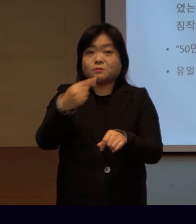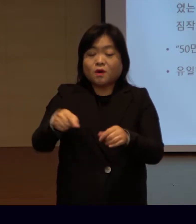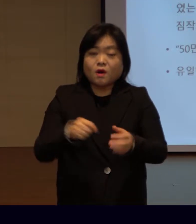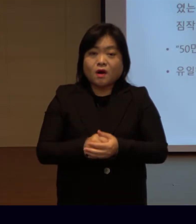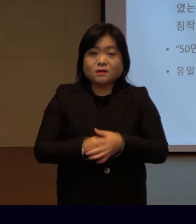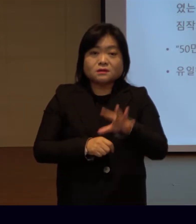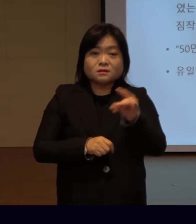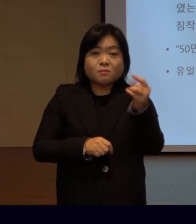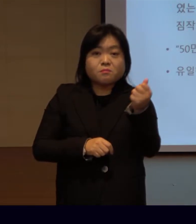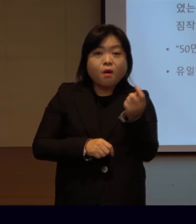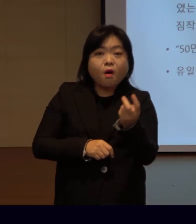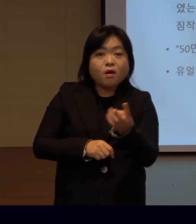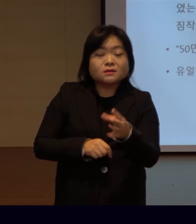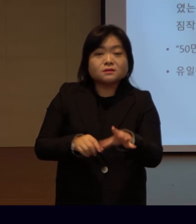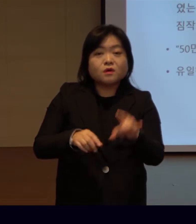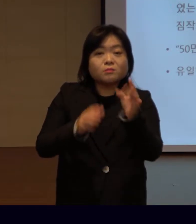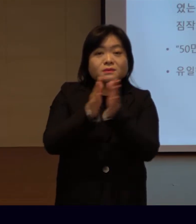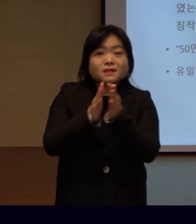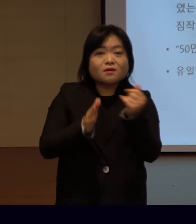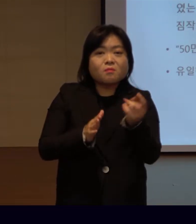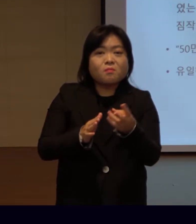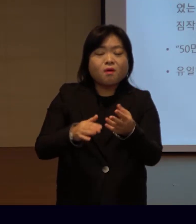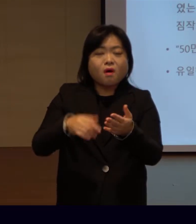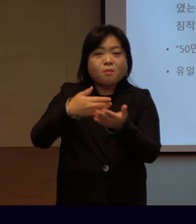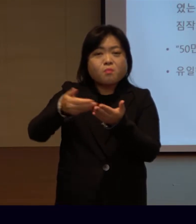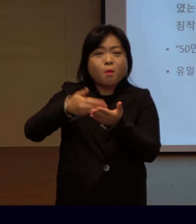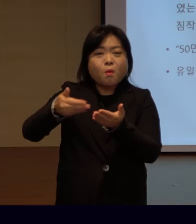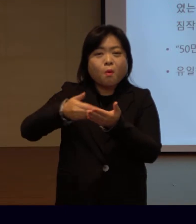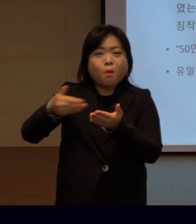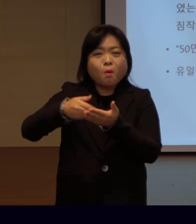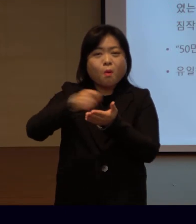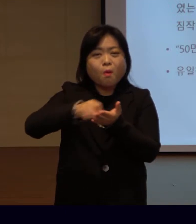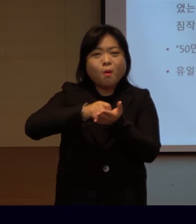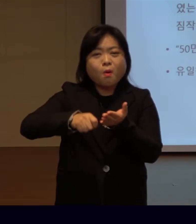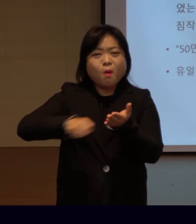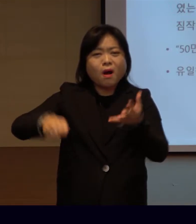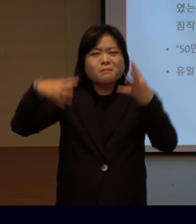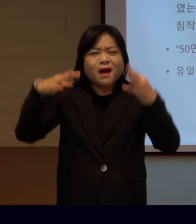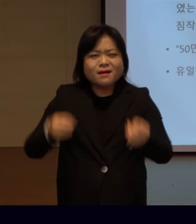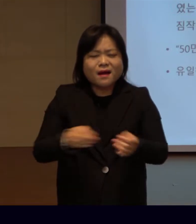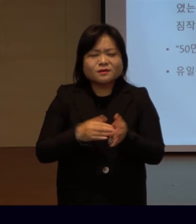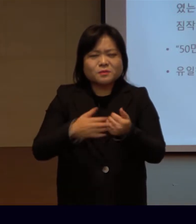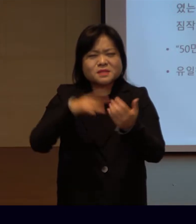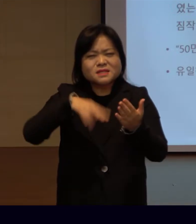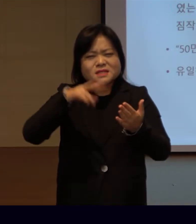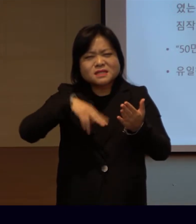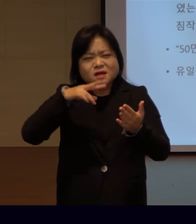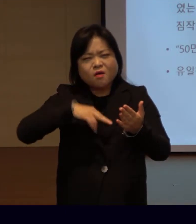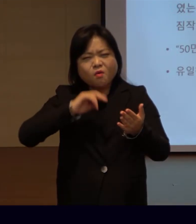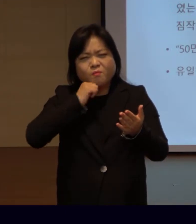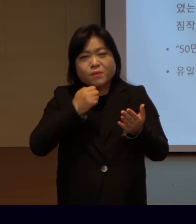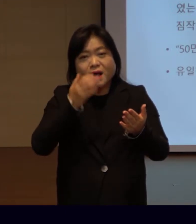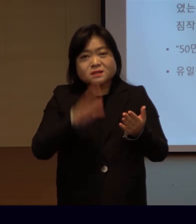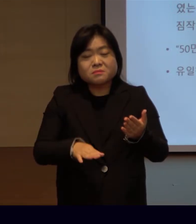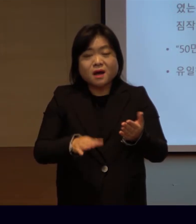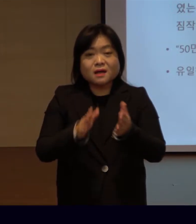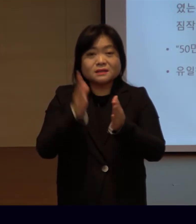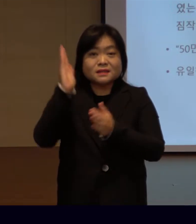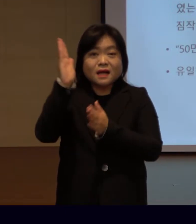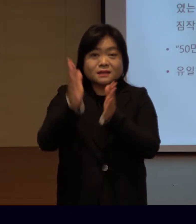몇 페이지는 그 묘사가 너무 많아서 정말 짜증 납니다. 그런데 일단 한번 이야기를 하기